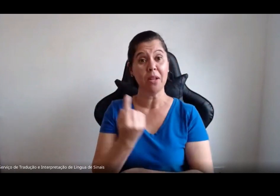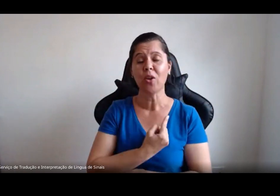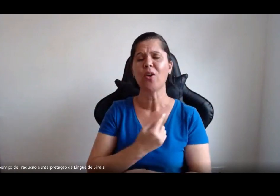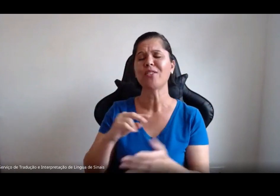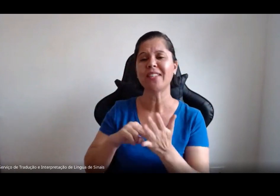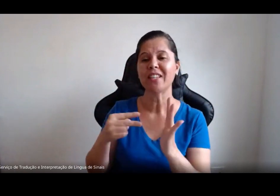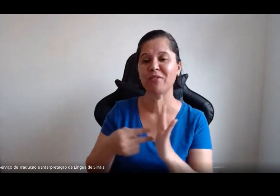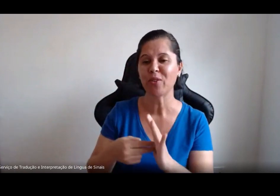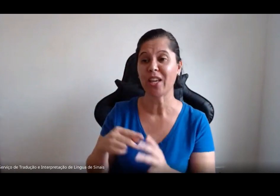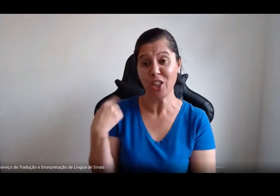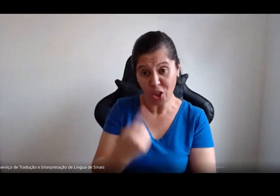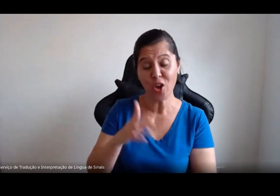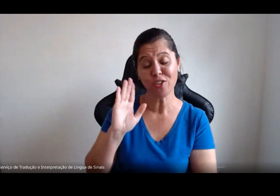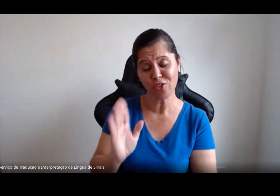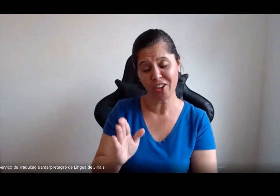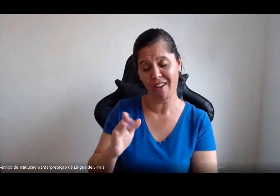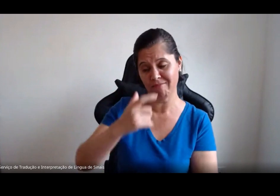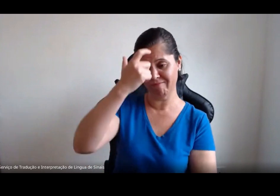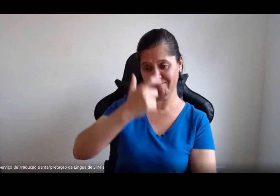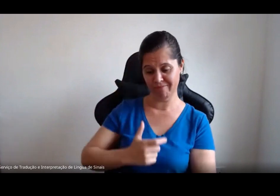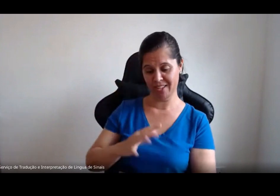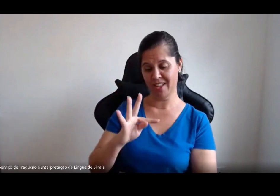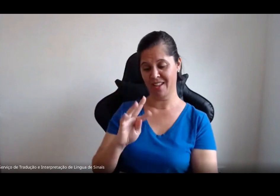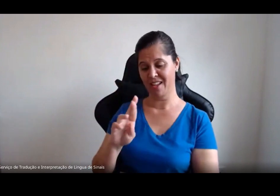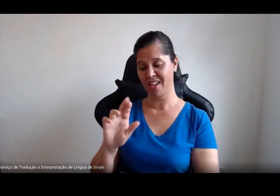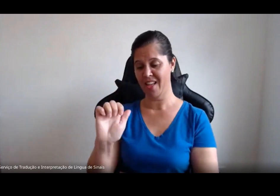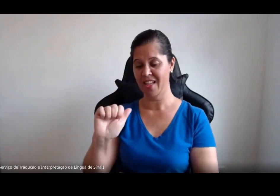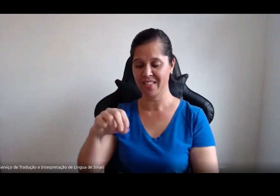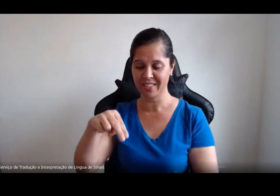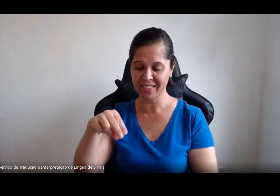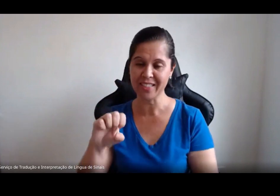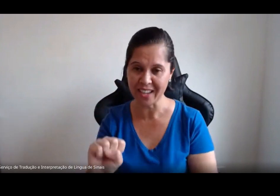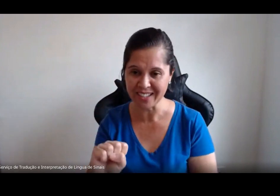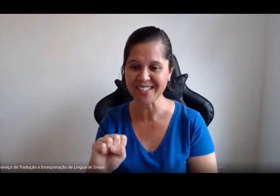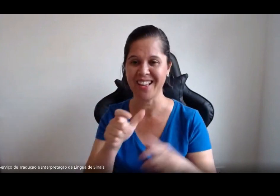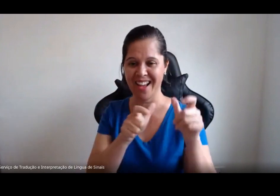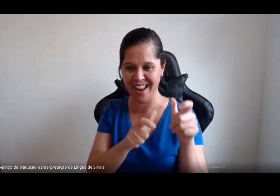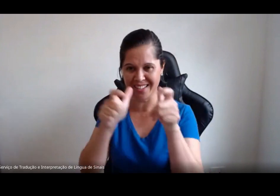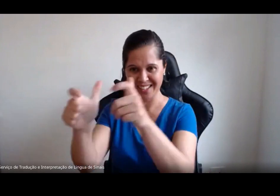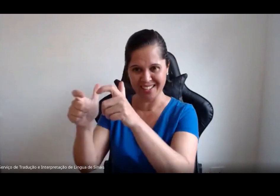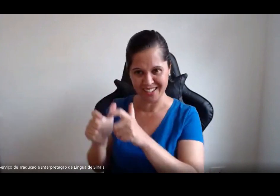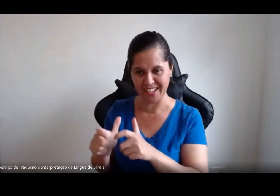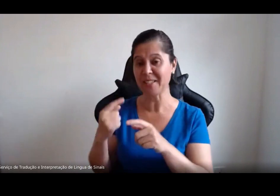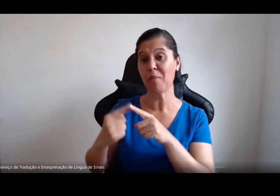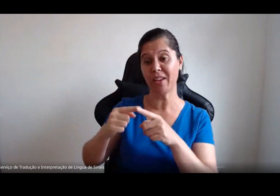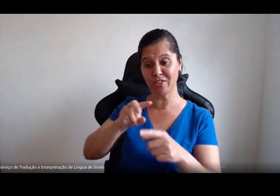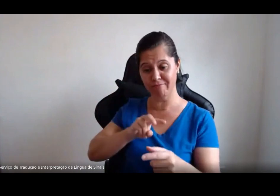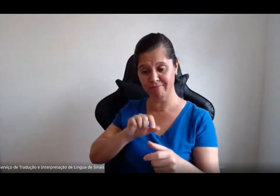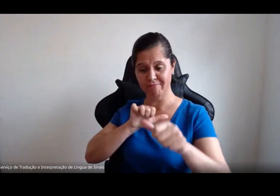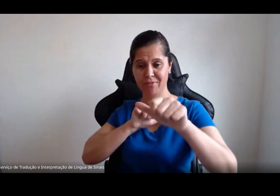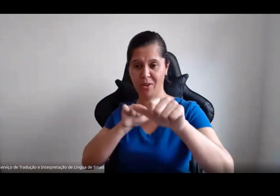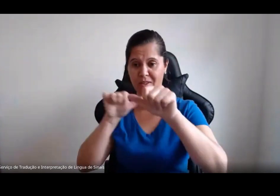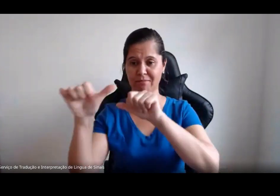que a gente é bem transclasse, eu sou, pelo menos. As leis do determinismo social não são imutáveis, e há indivíduos